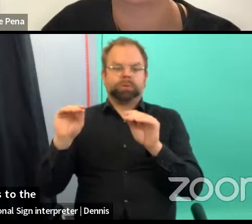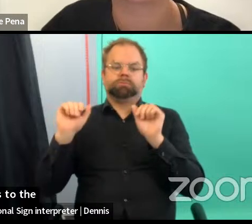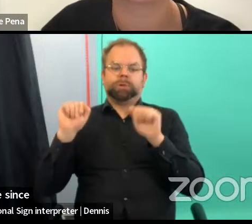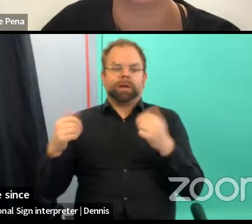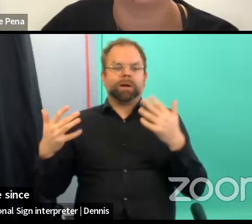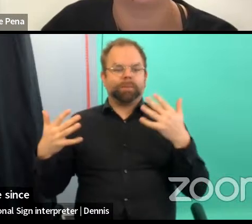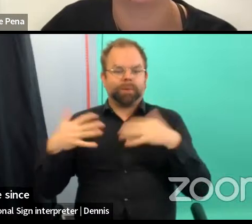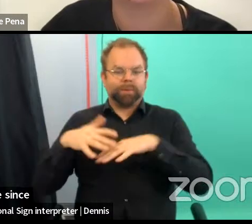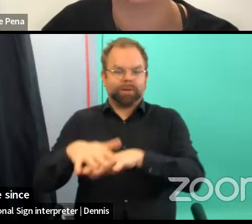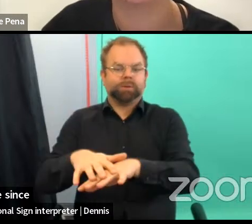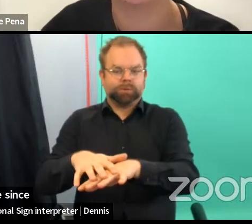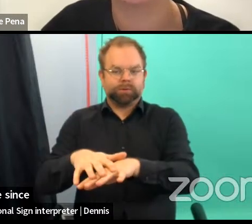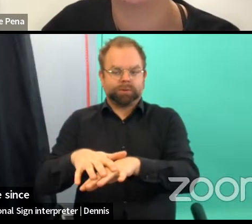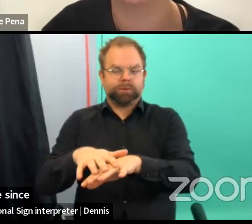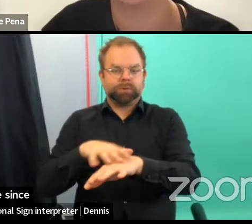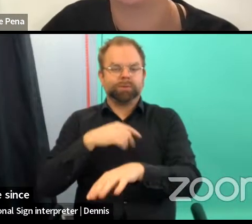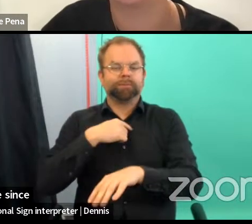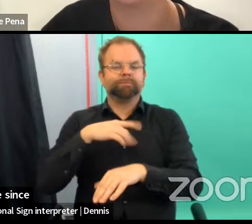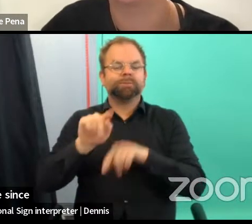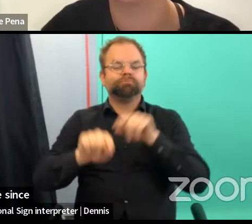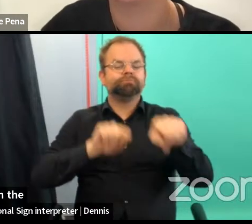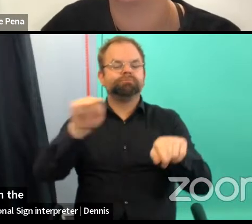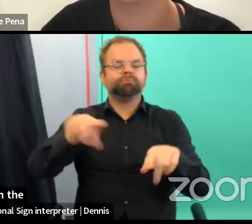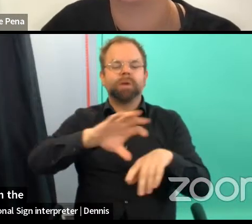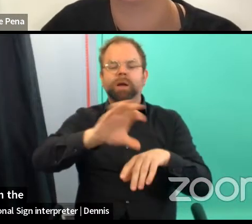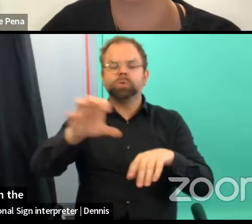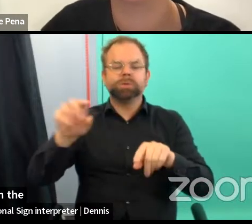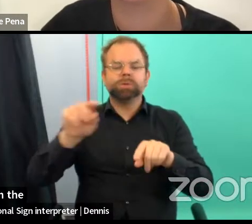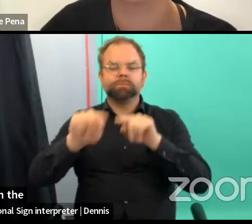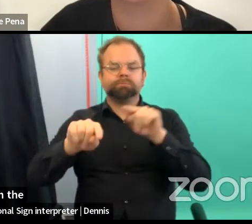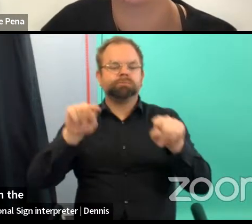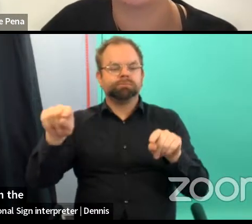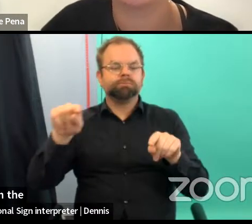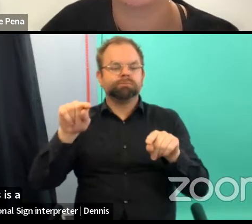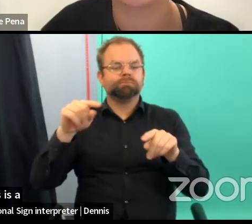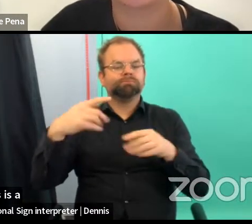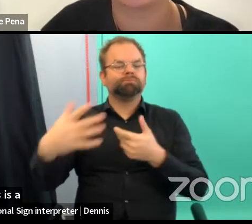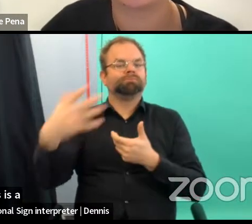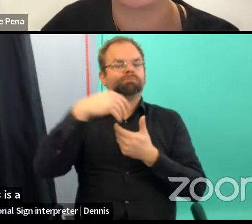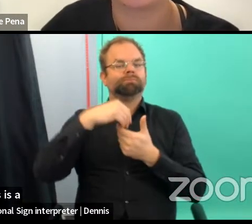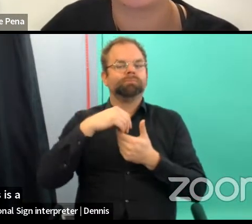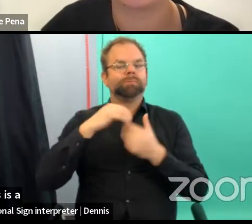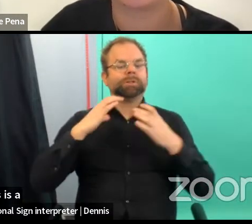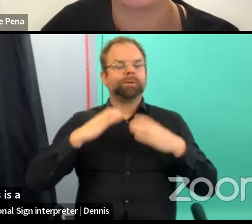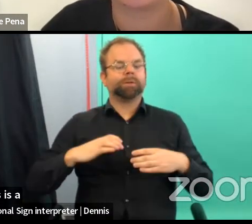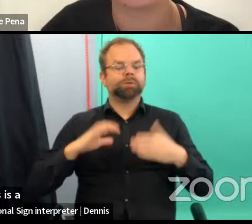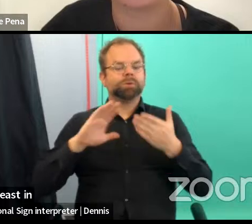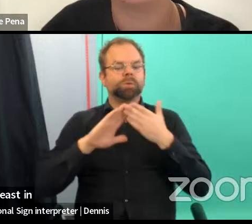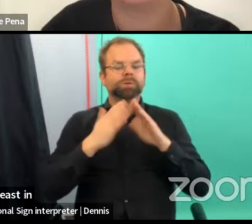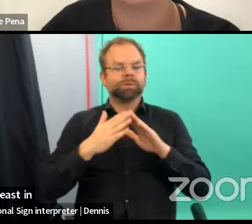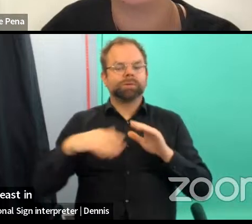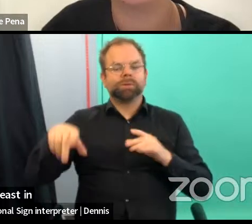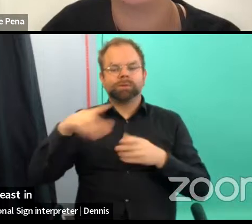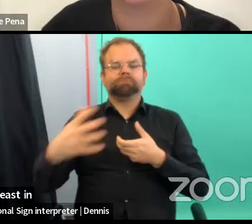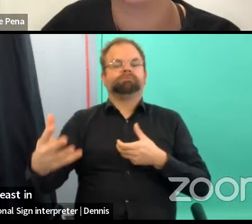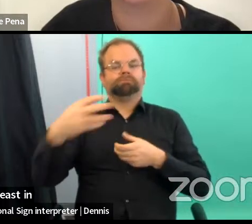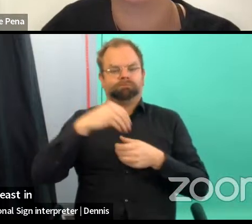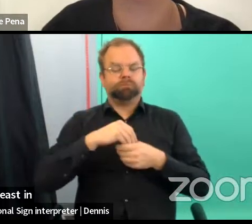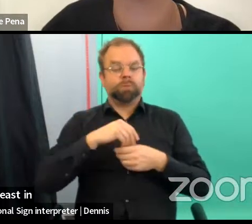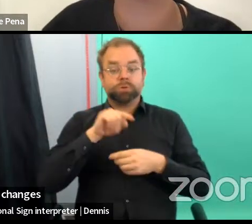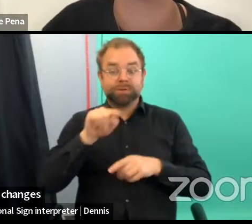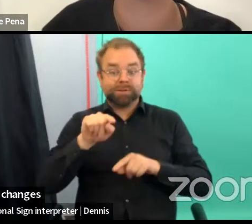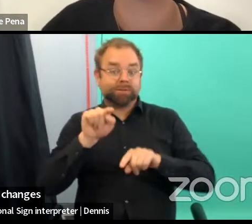enorme oportunidad porque al menos en mi país, México, los cambios se han dado cuando la sociedad civil ha